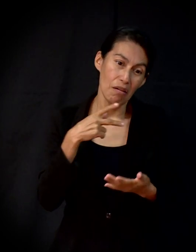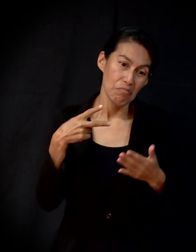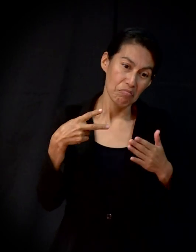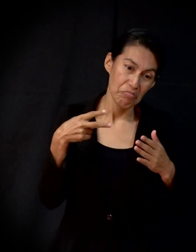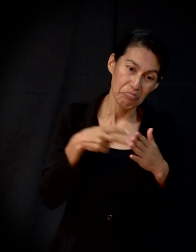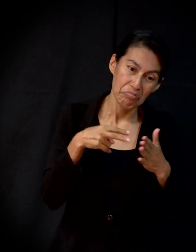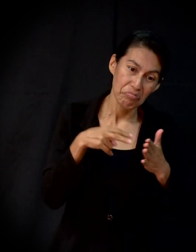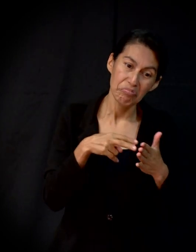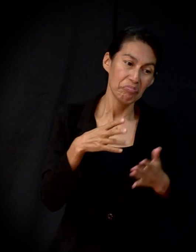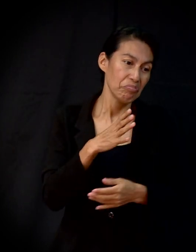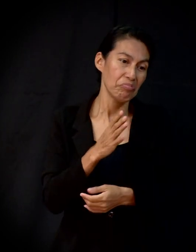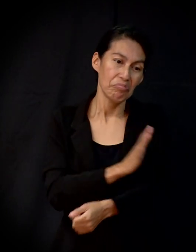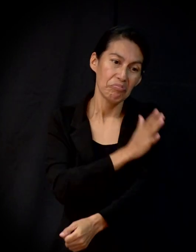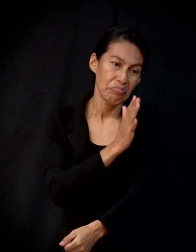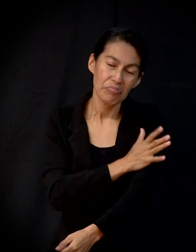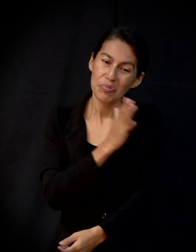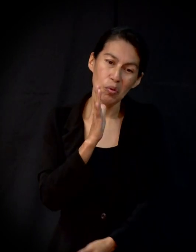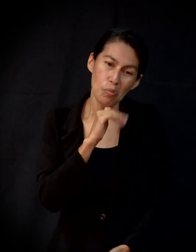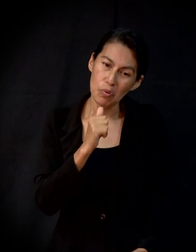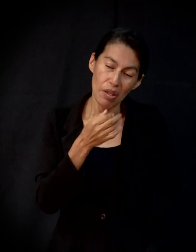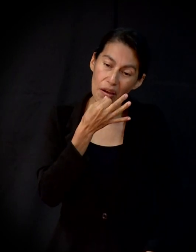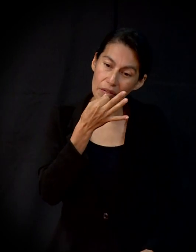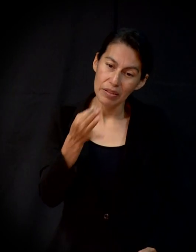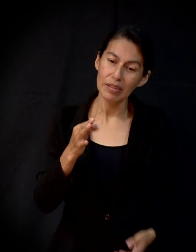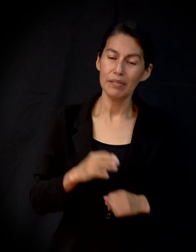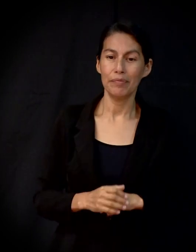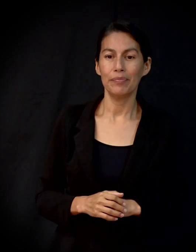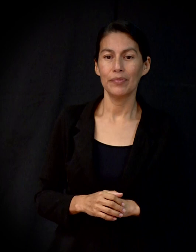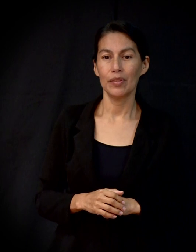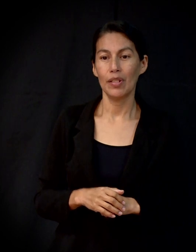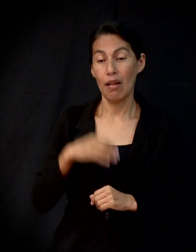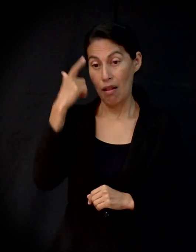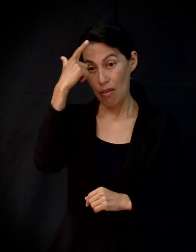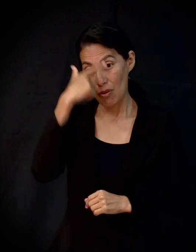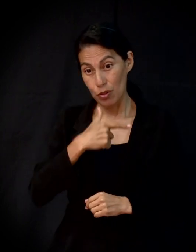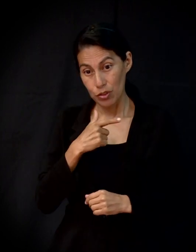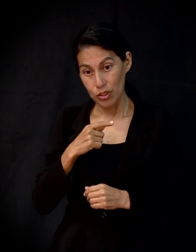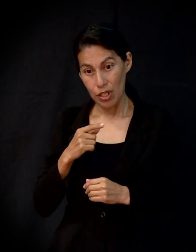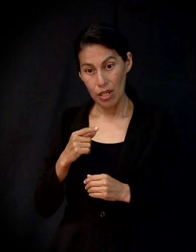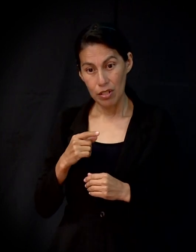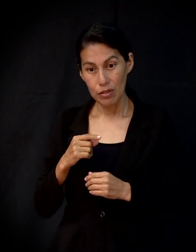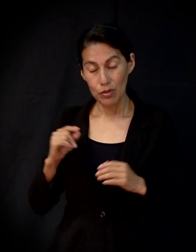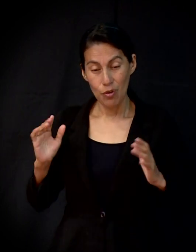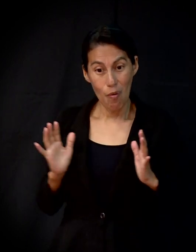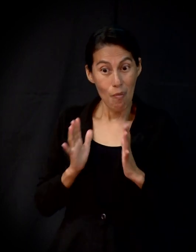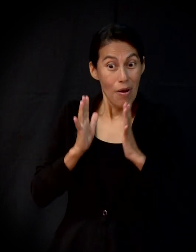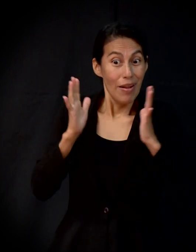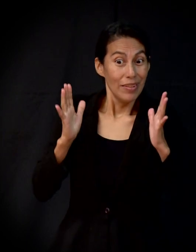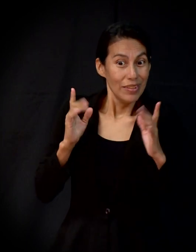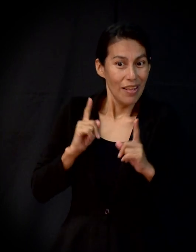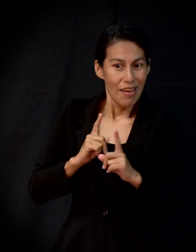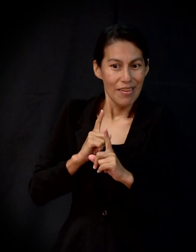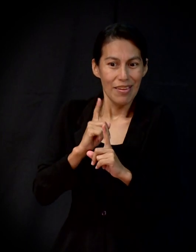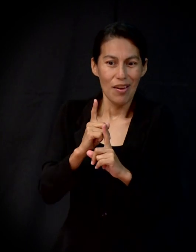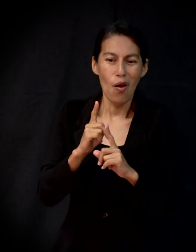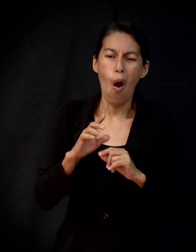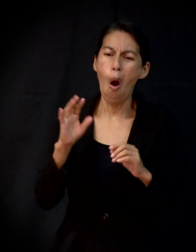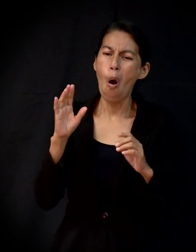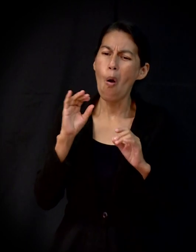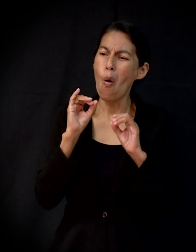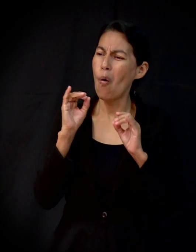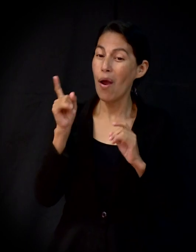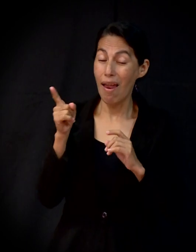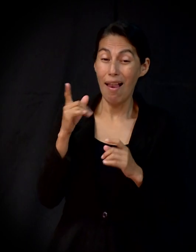cargar. Así que no hubo manera de que yo les avisara y que llegué de sorpresa y justo